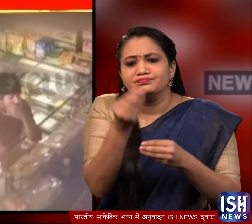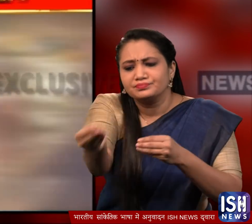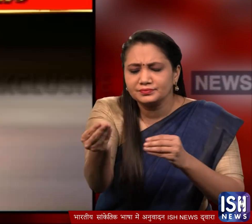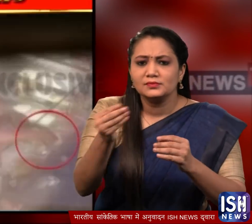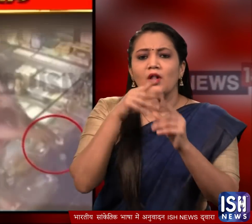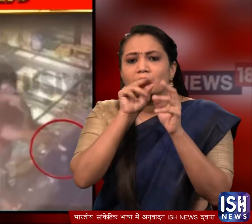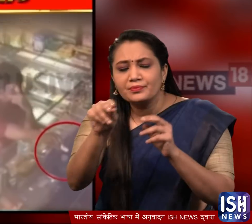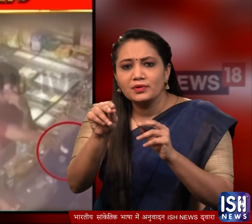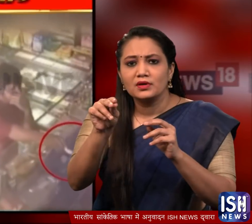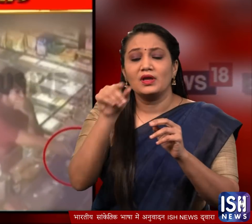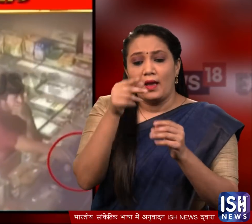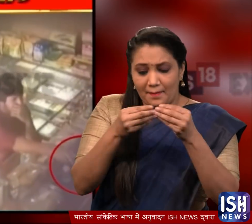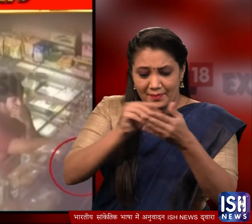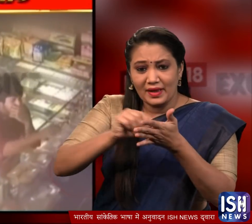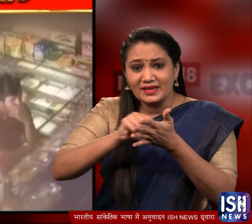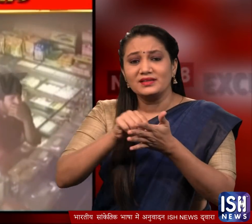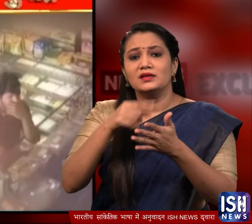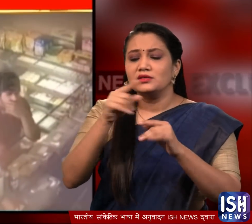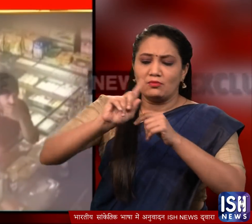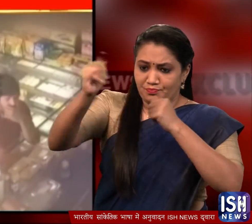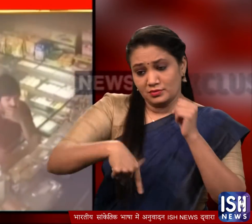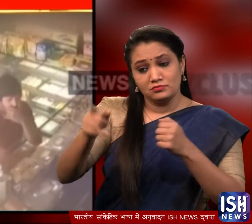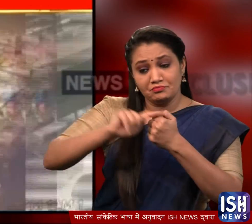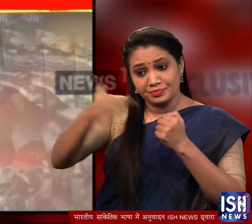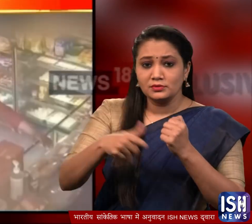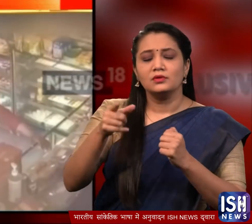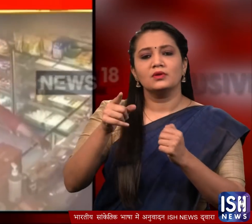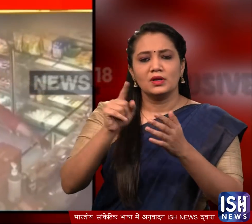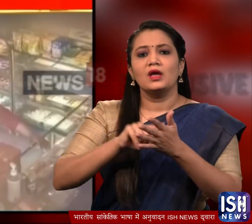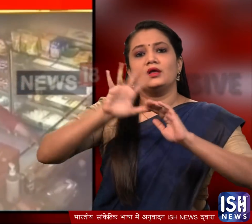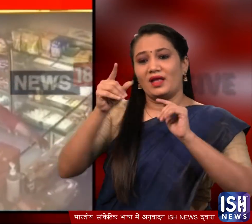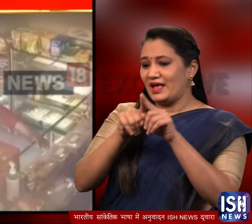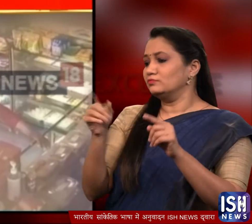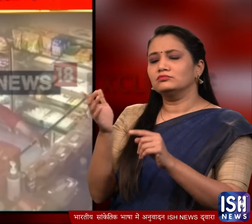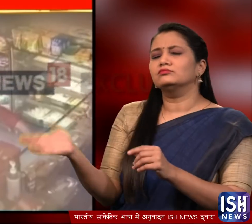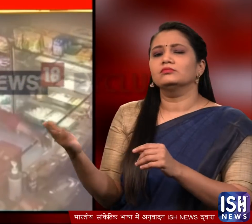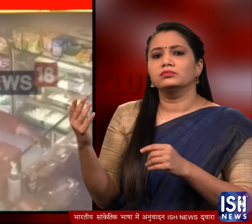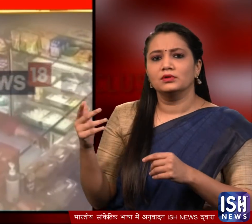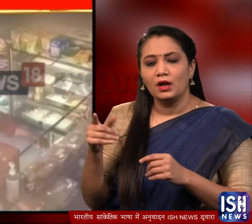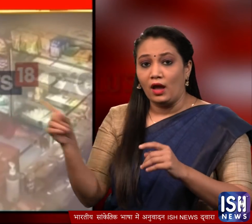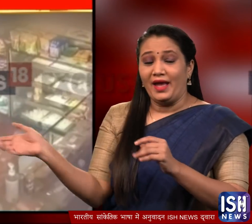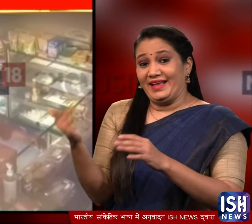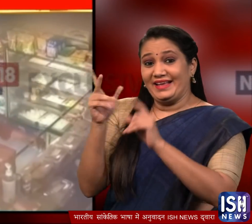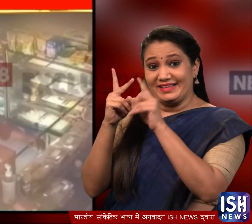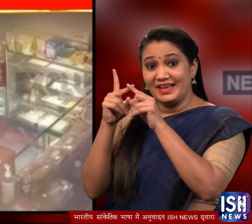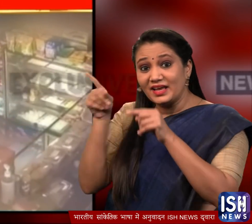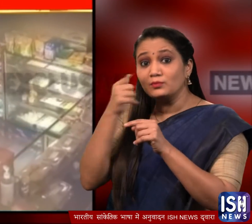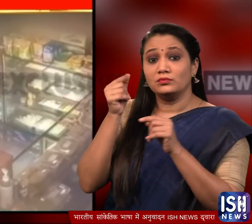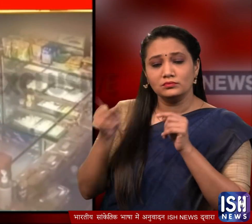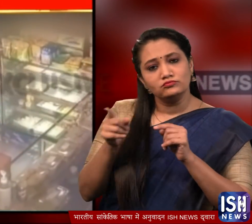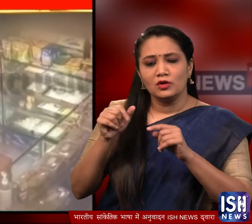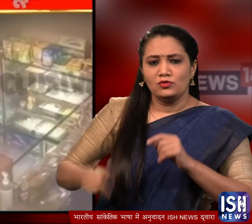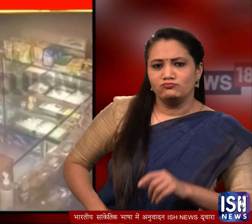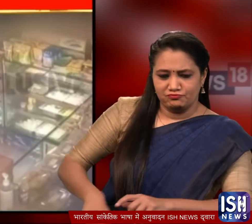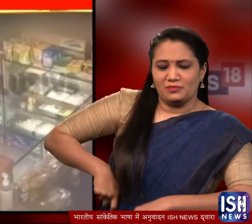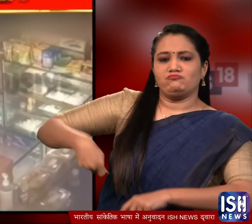और कुछ कहा। दावा किया जा रहा है कि यह पर्ची अवैध वसूली की मांग थी। इसके बाद उसने अपने साथी को कुछ इशारा किया, जिसके बाद दूसरे बदमाश